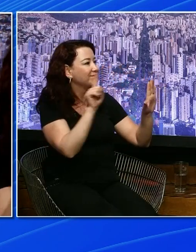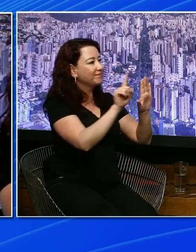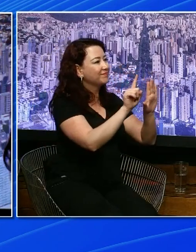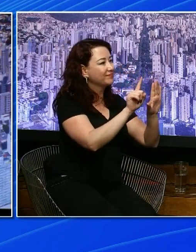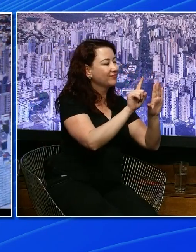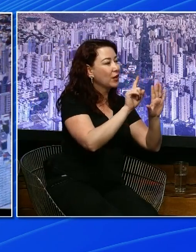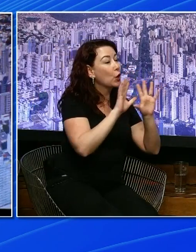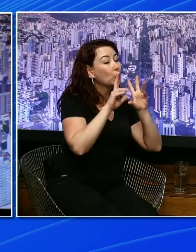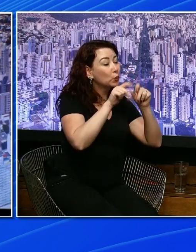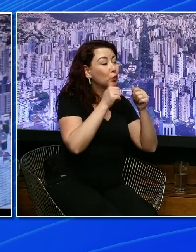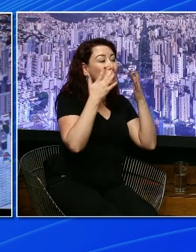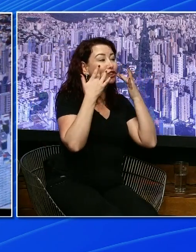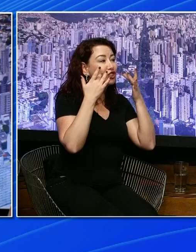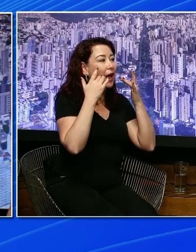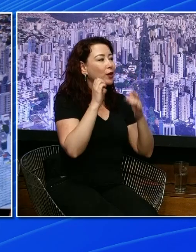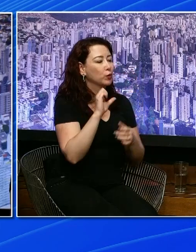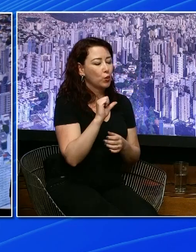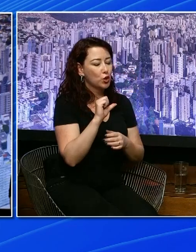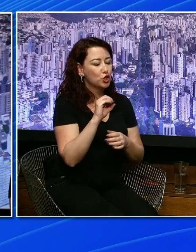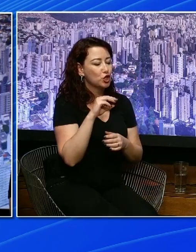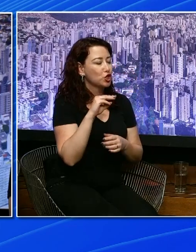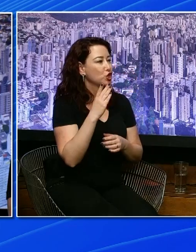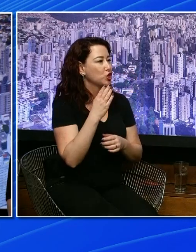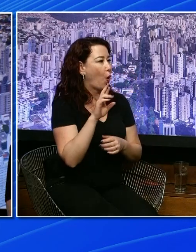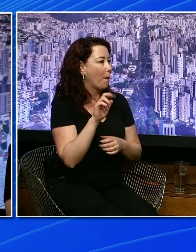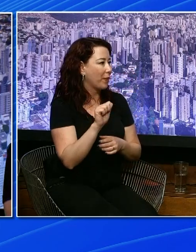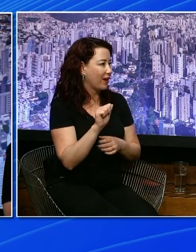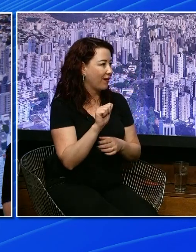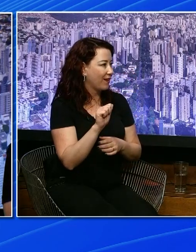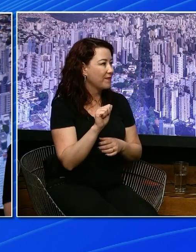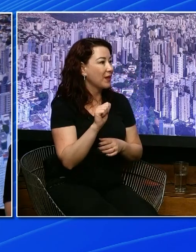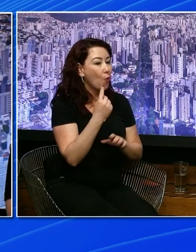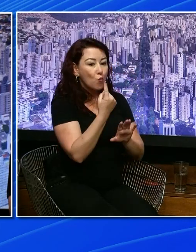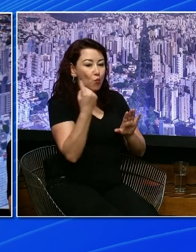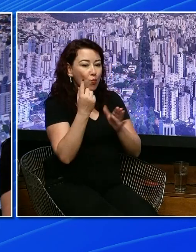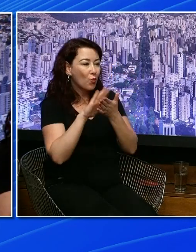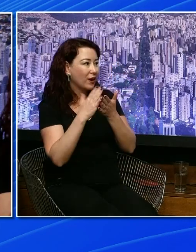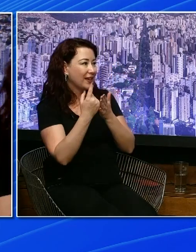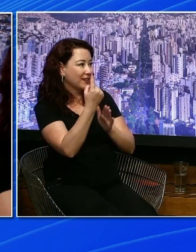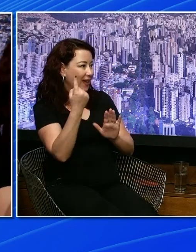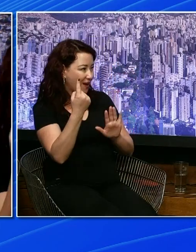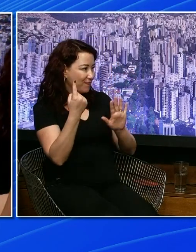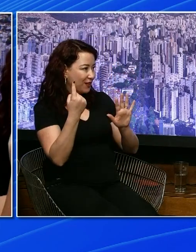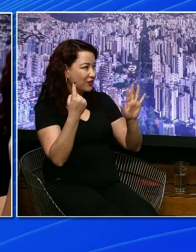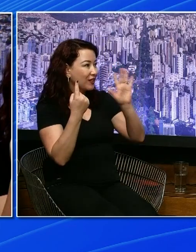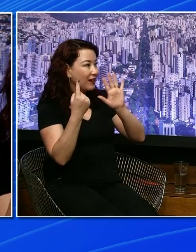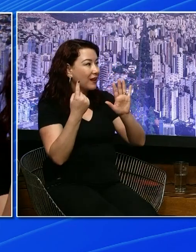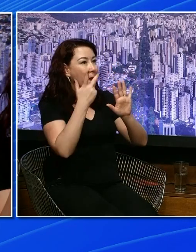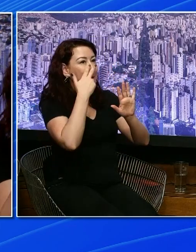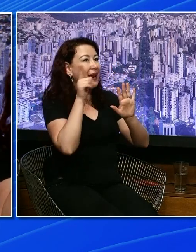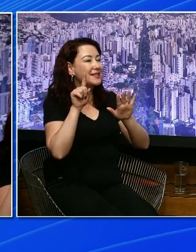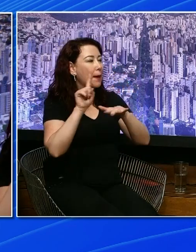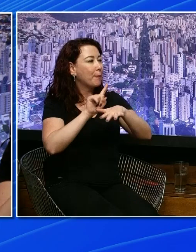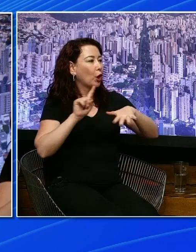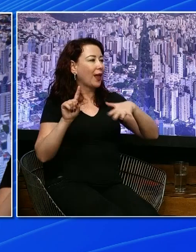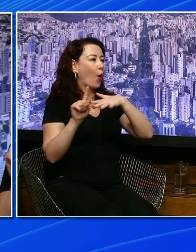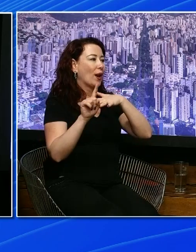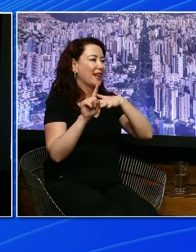sombra. Então, a única pessoa é a intérprete. Então, ela acaba sendo a protagonista. Isso, verdade. E isso está sendo...